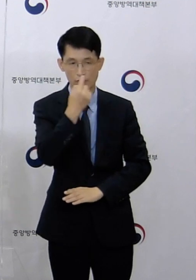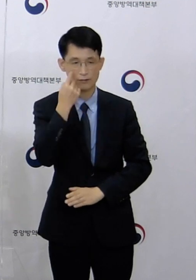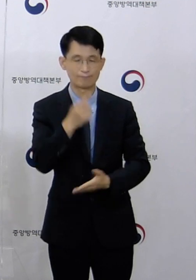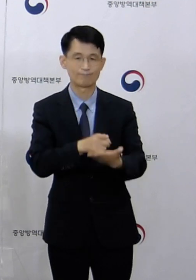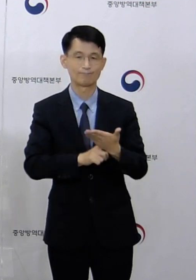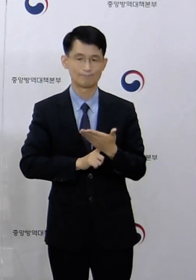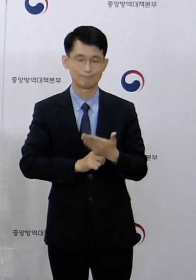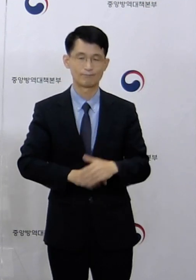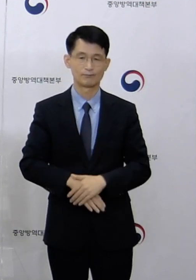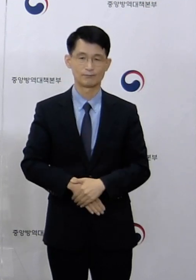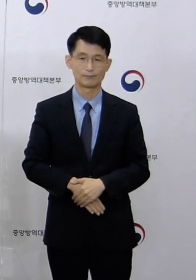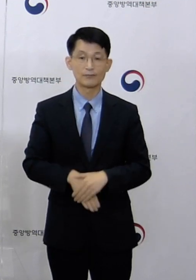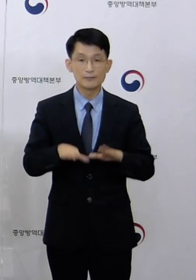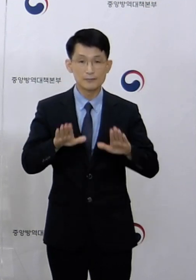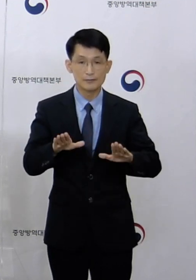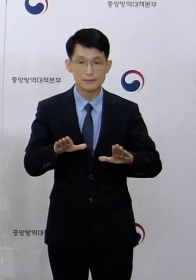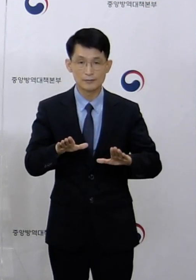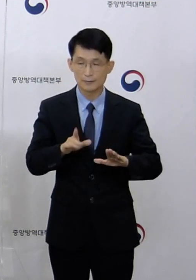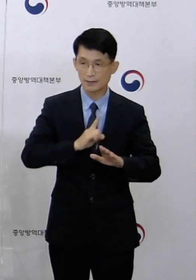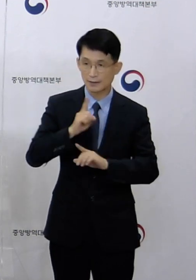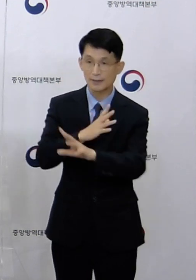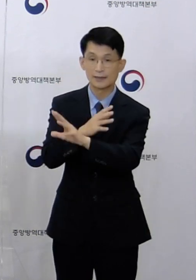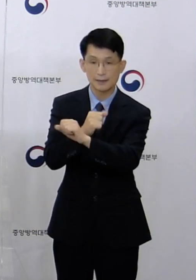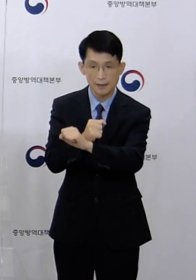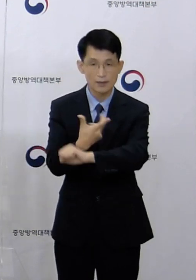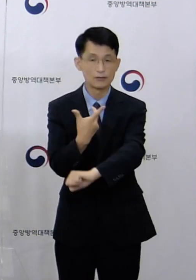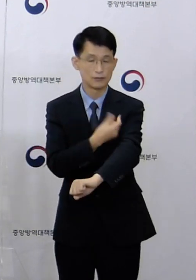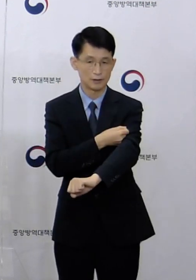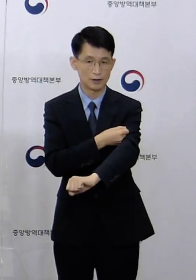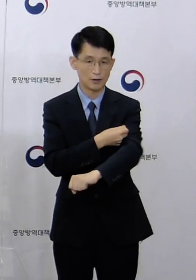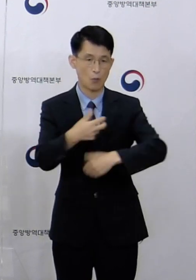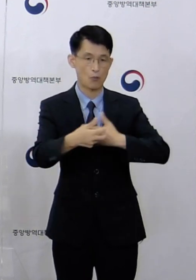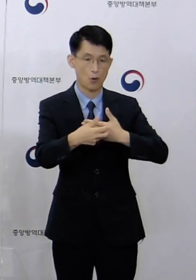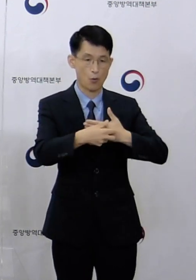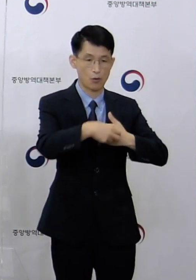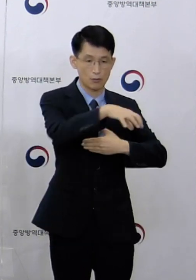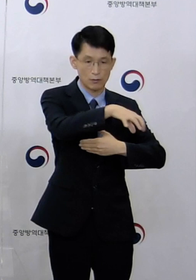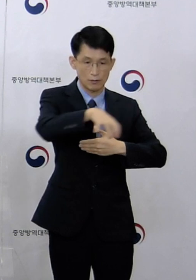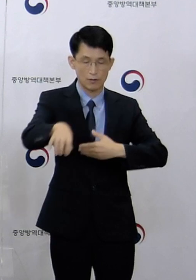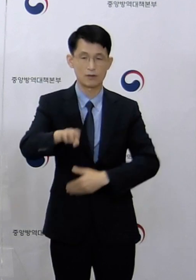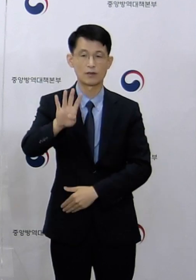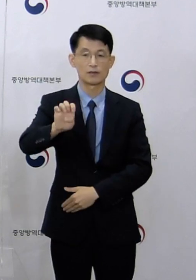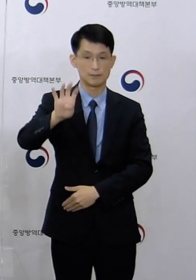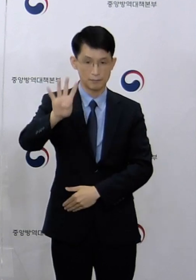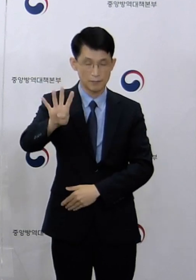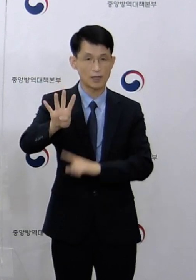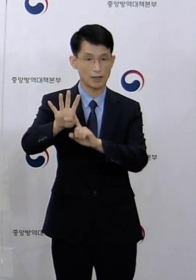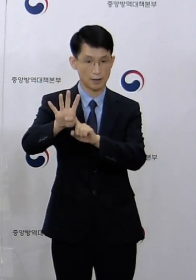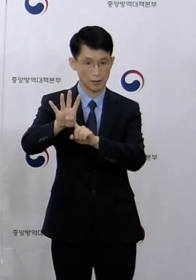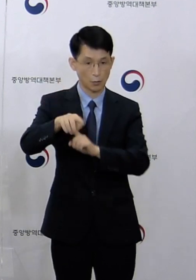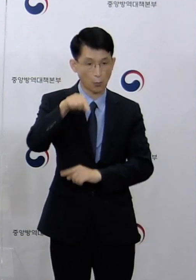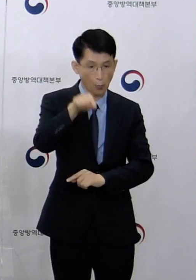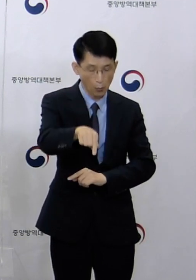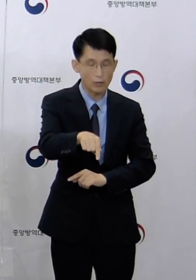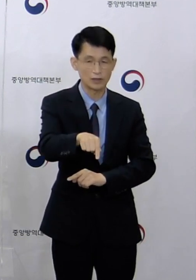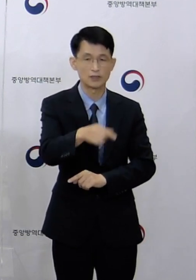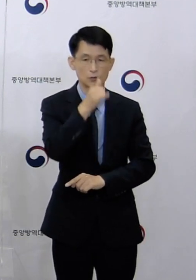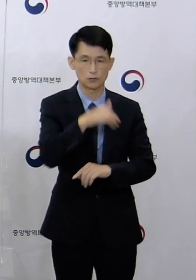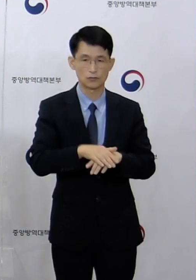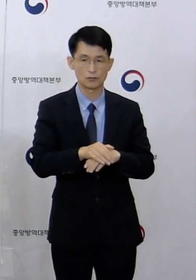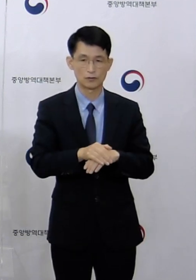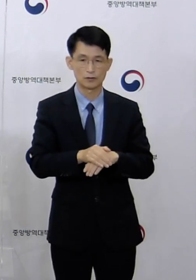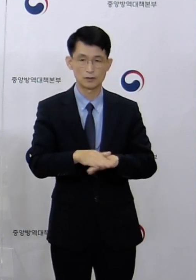확인되었습니다. 현재 예약 및 투약은 의료기관 44개소에서 이루어지고 있으며